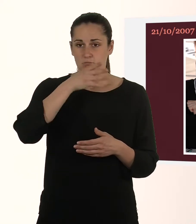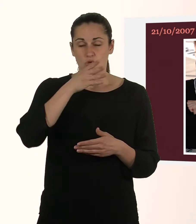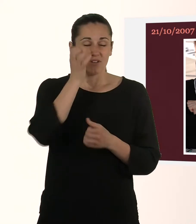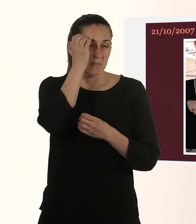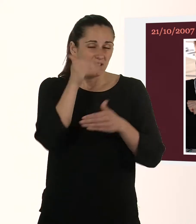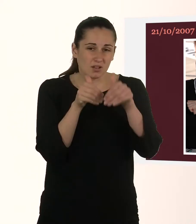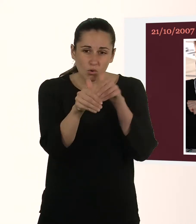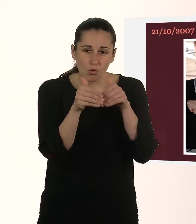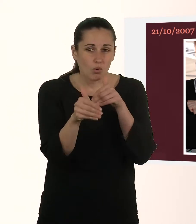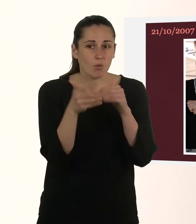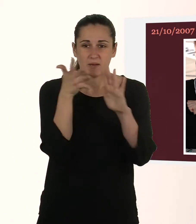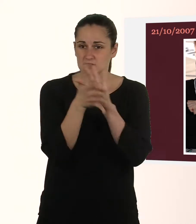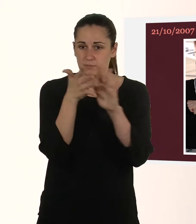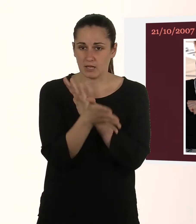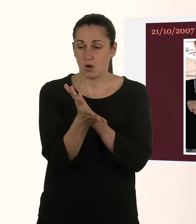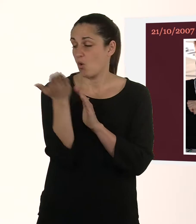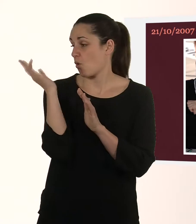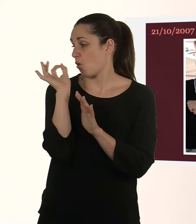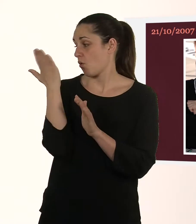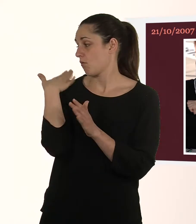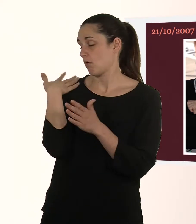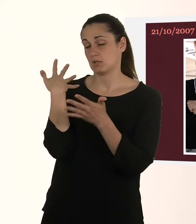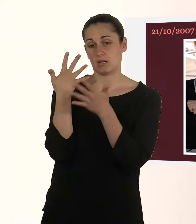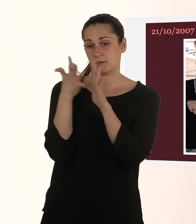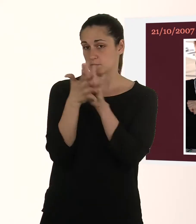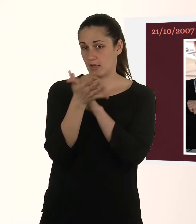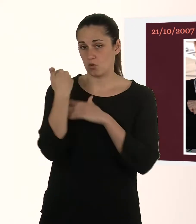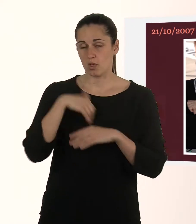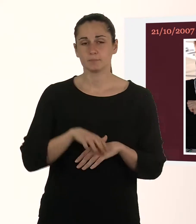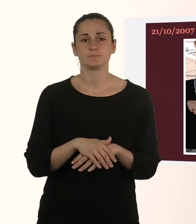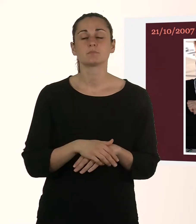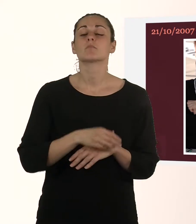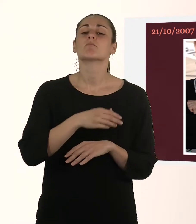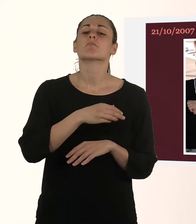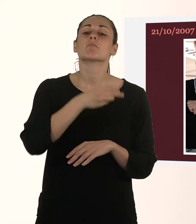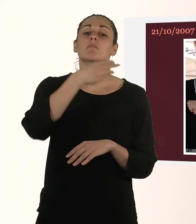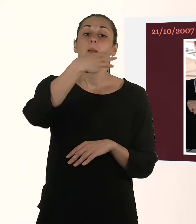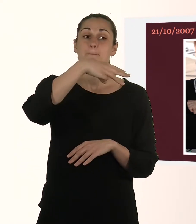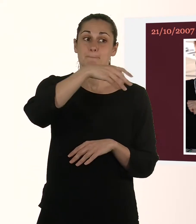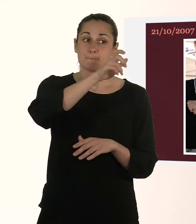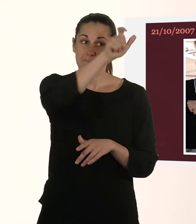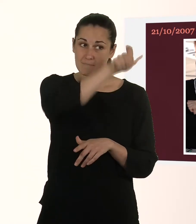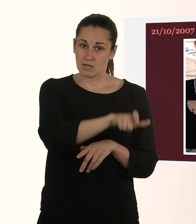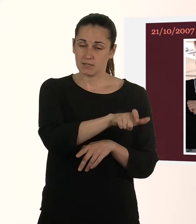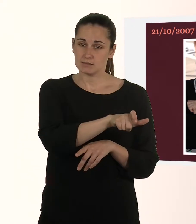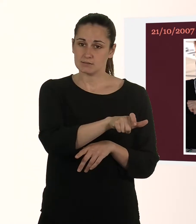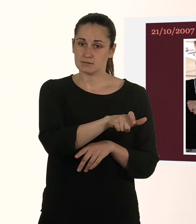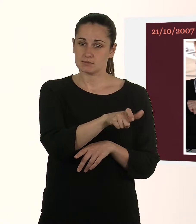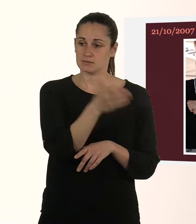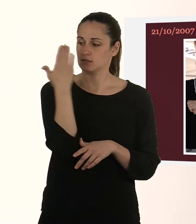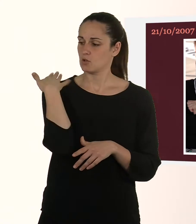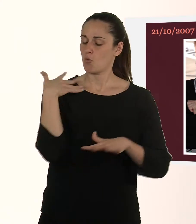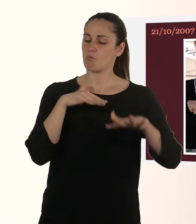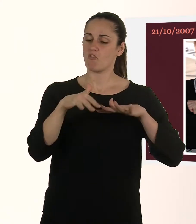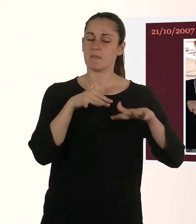que incluso ya habéis hablado, fue uno de los que estuvo en los inicios del movimiento de los hombres por la